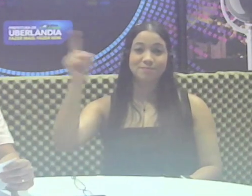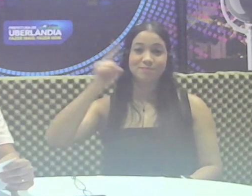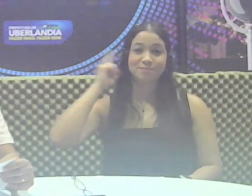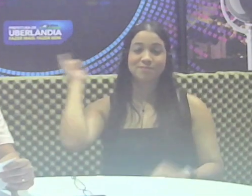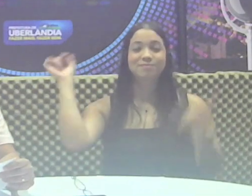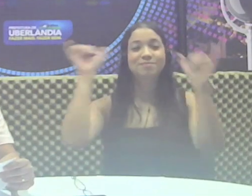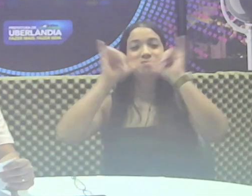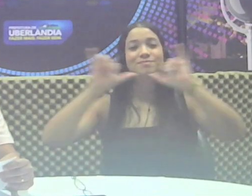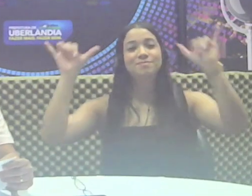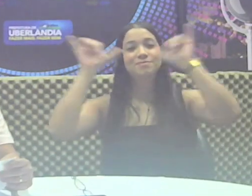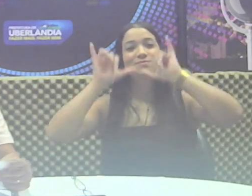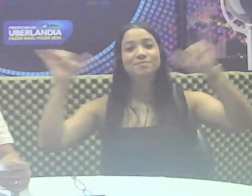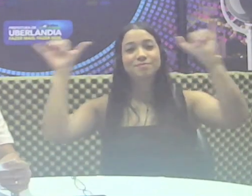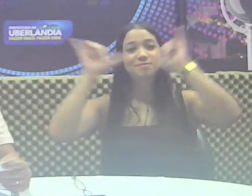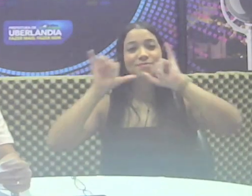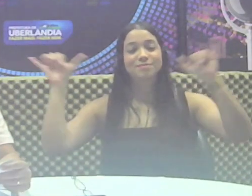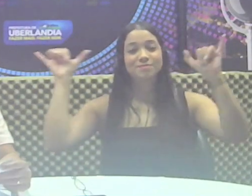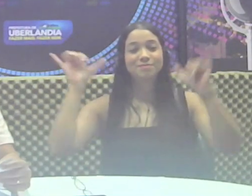Giro de